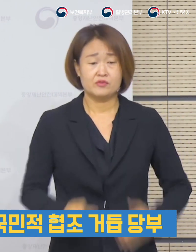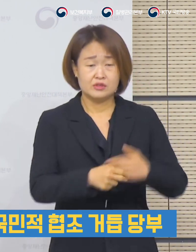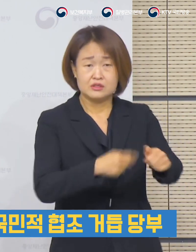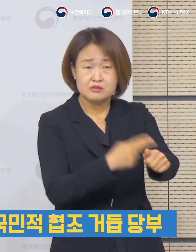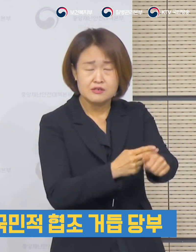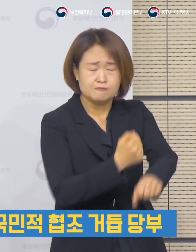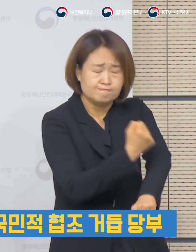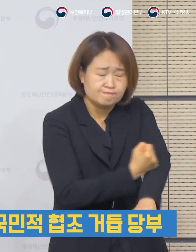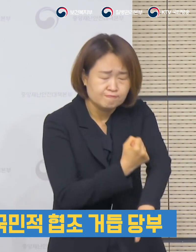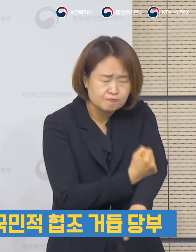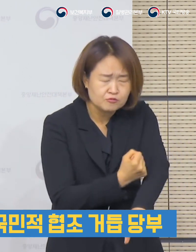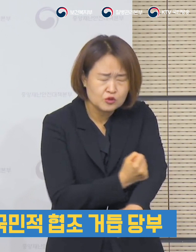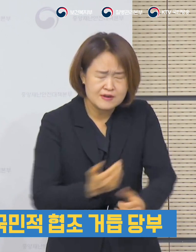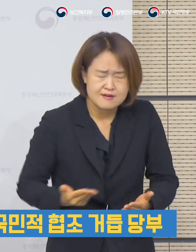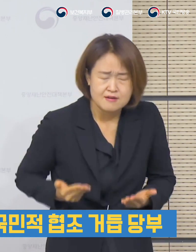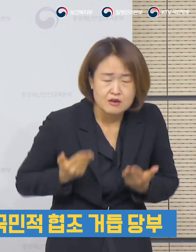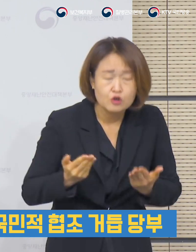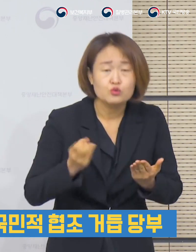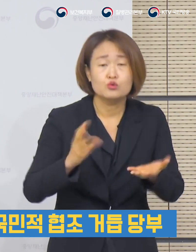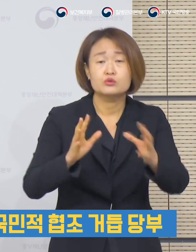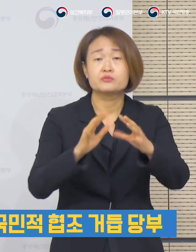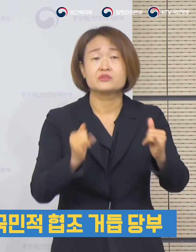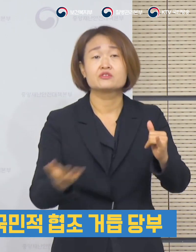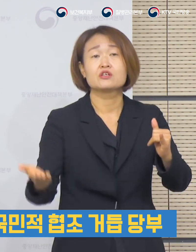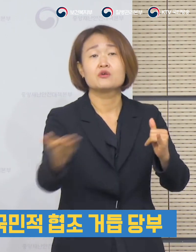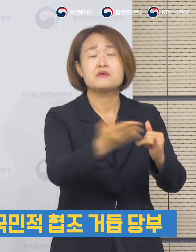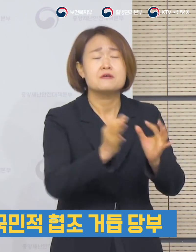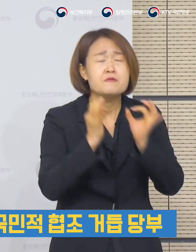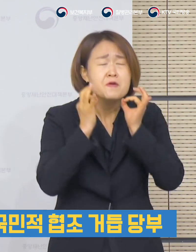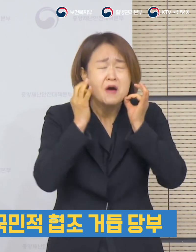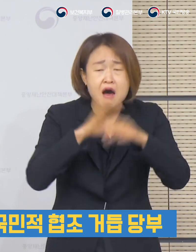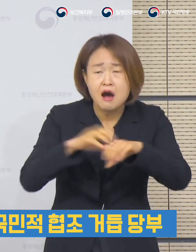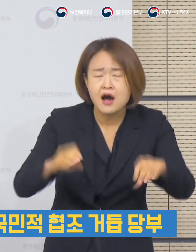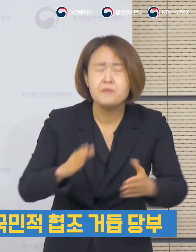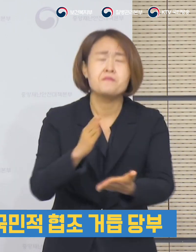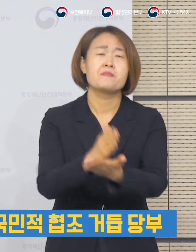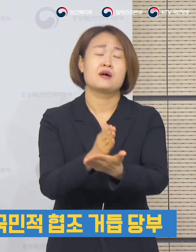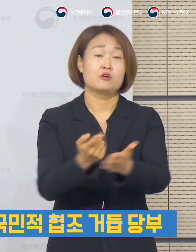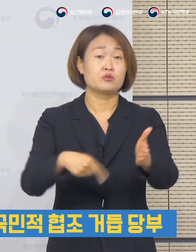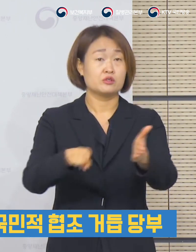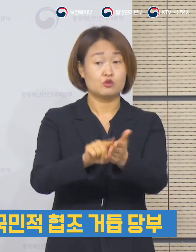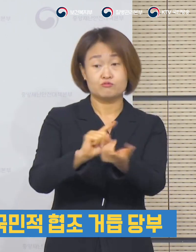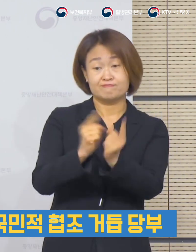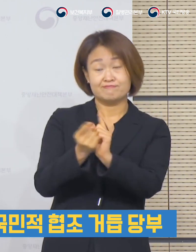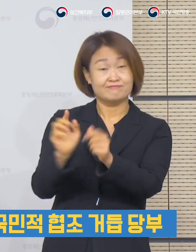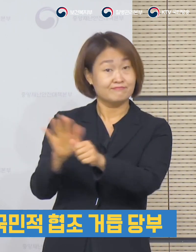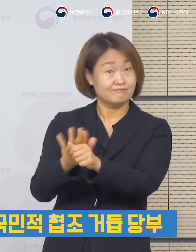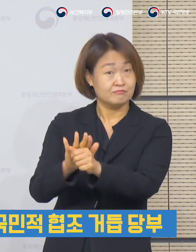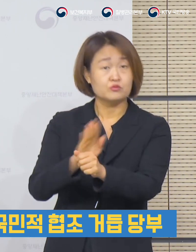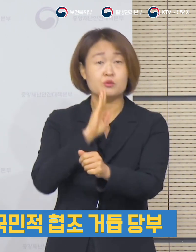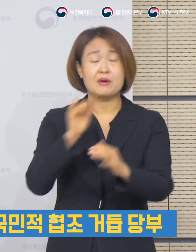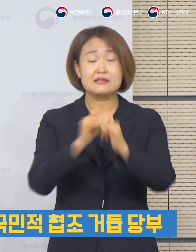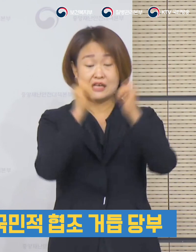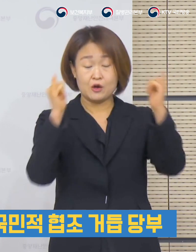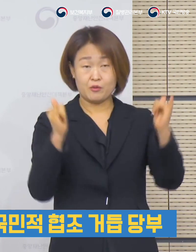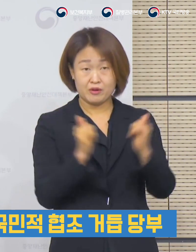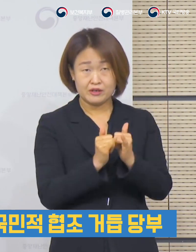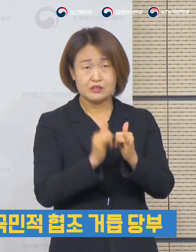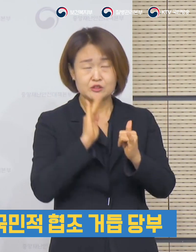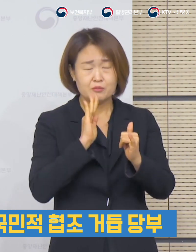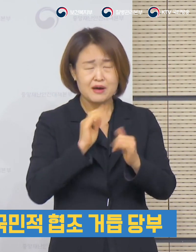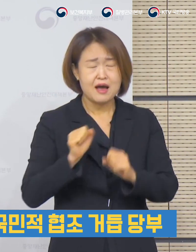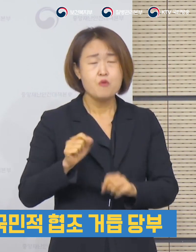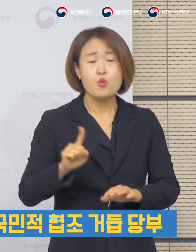희생, 그리고 국민 한 분 한 분의 노력이 헛되지 않도록 서로를 위로하고 사회적 거리